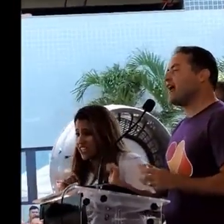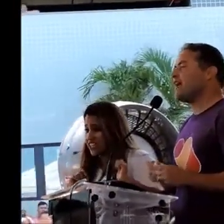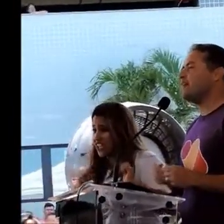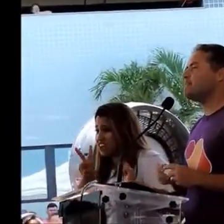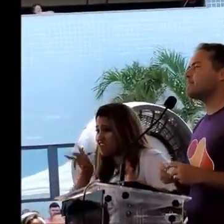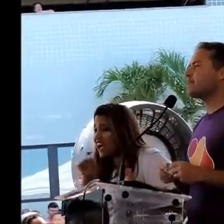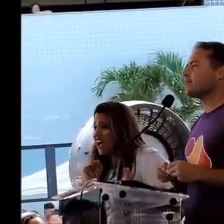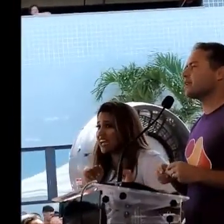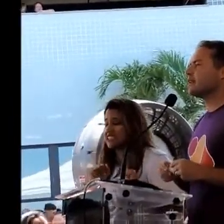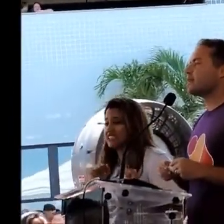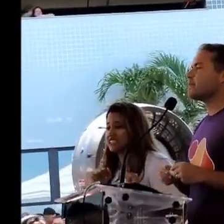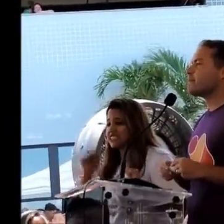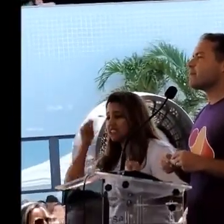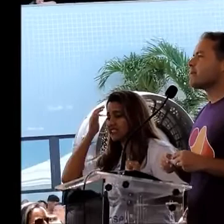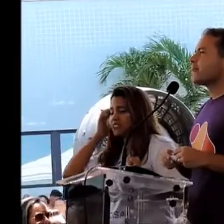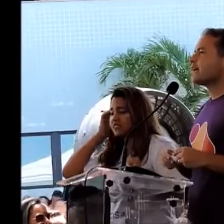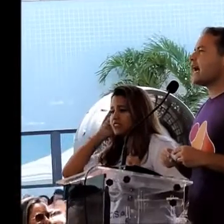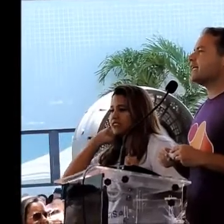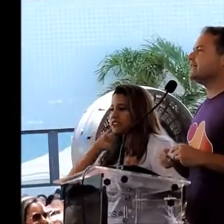Vai